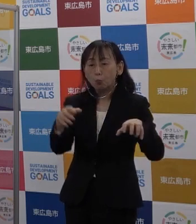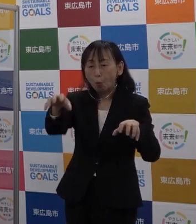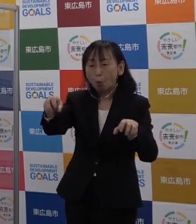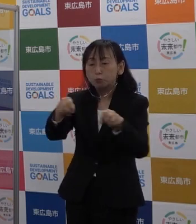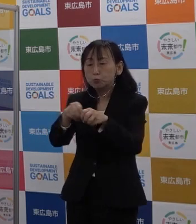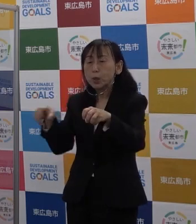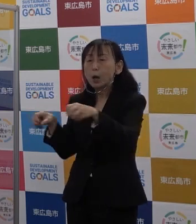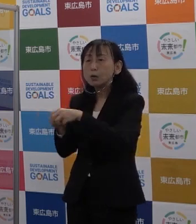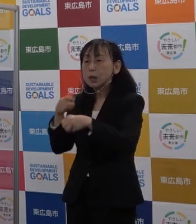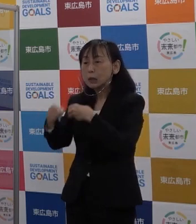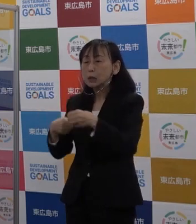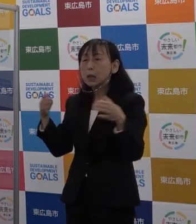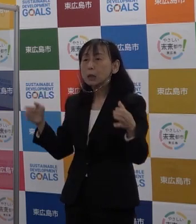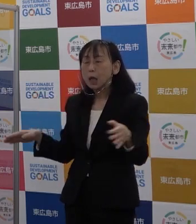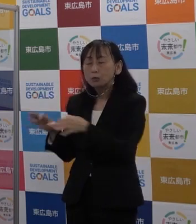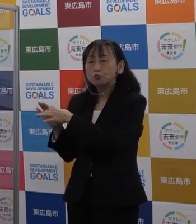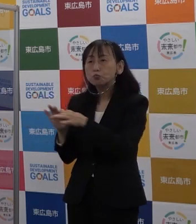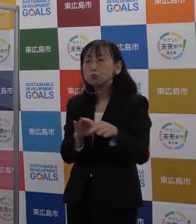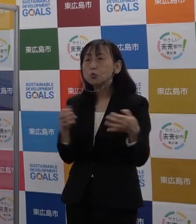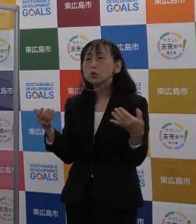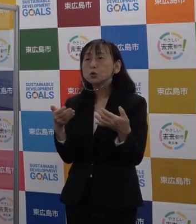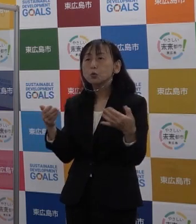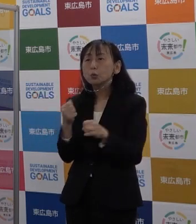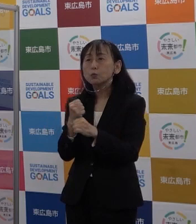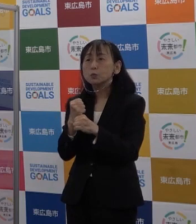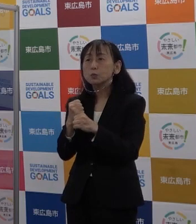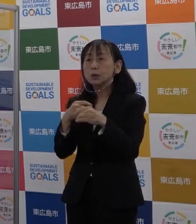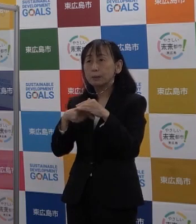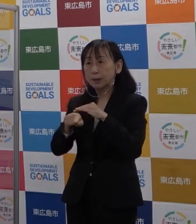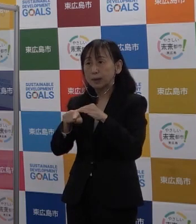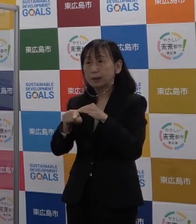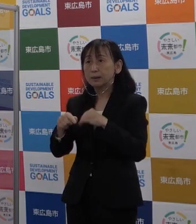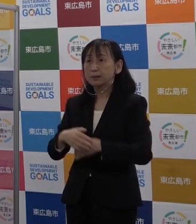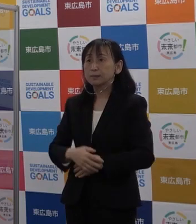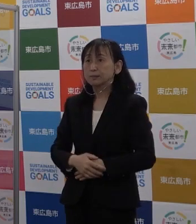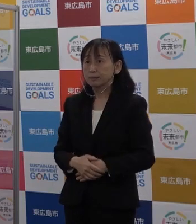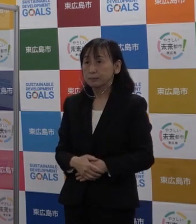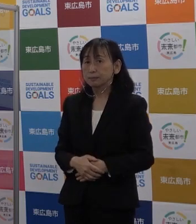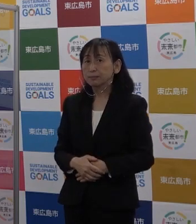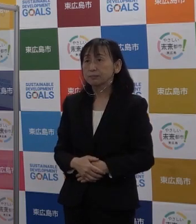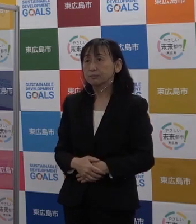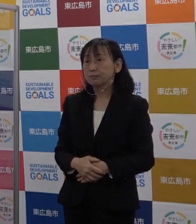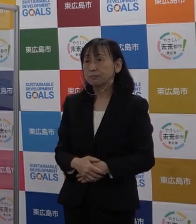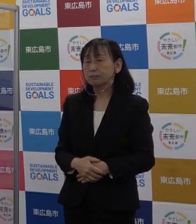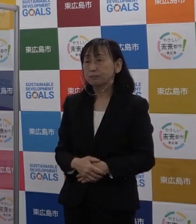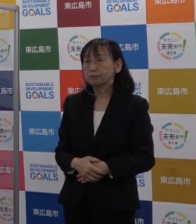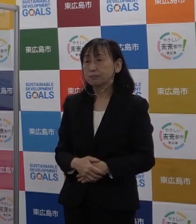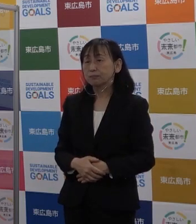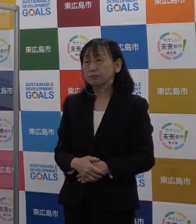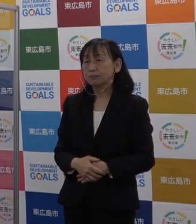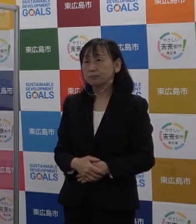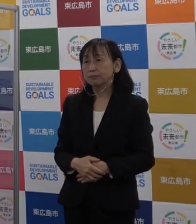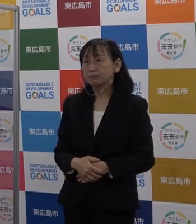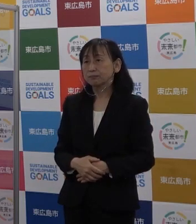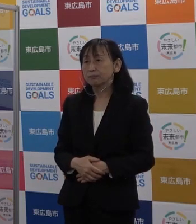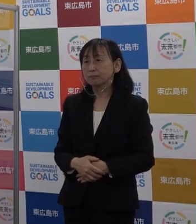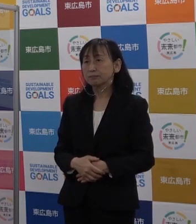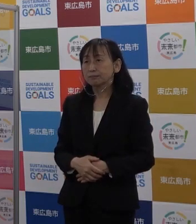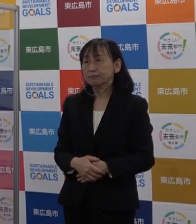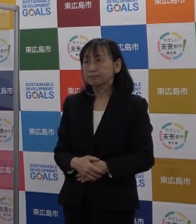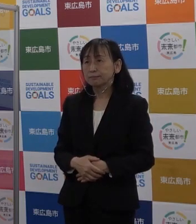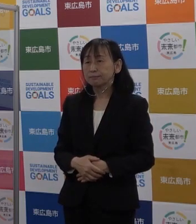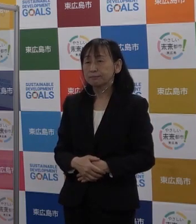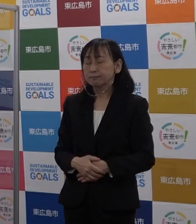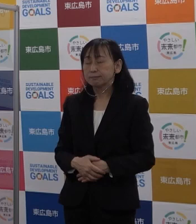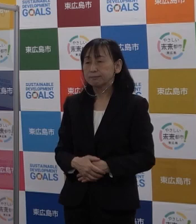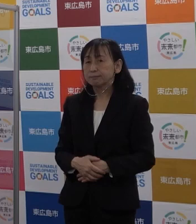間を通じた仕事を創出をしているということであります。で、